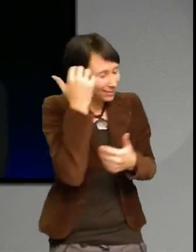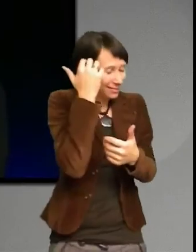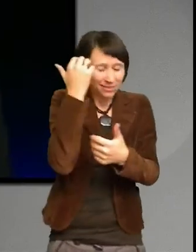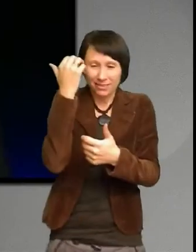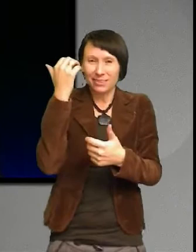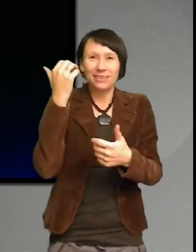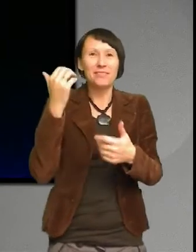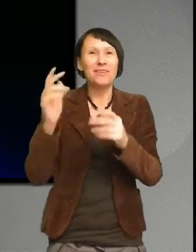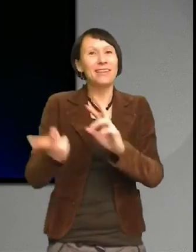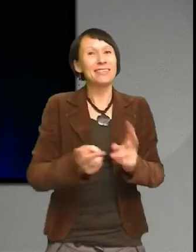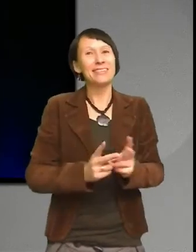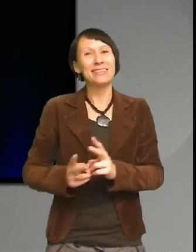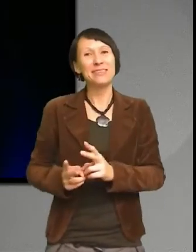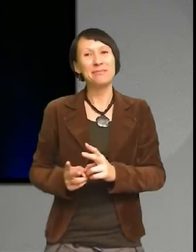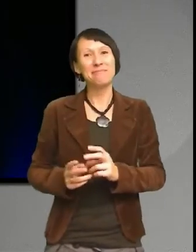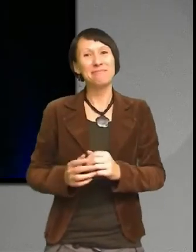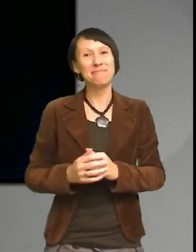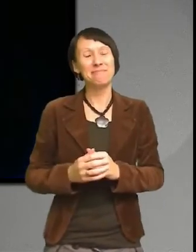väldigt hårt och väldigt länge.